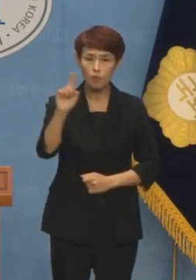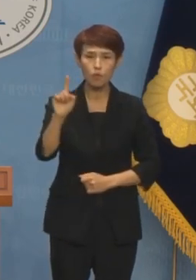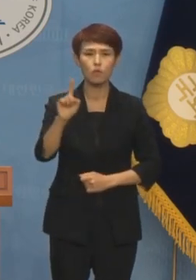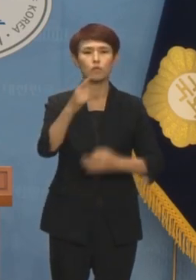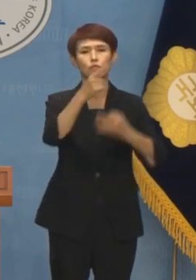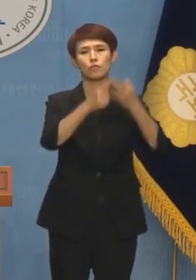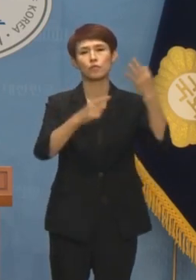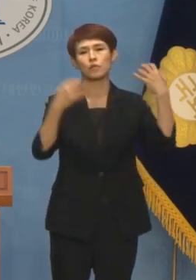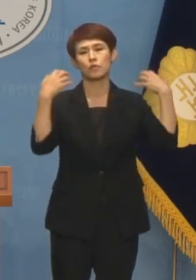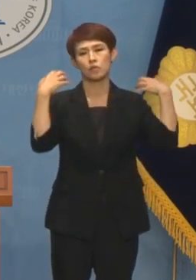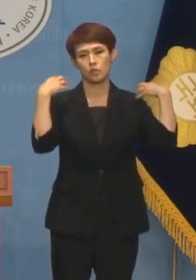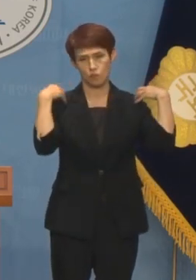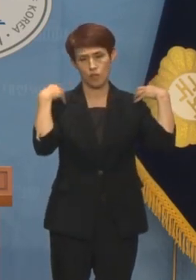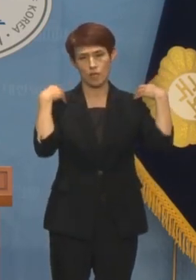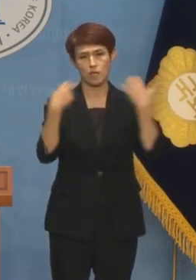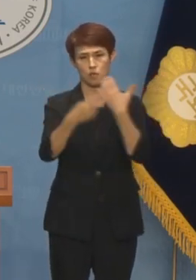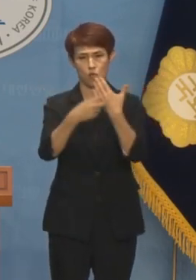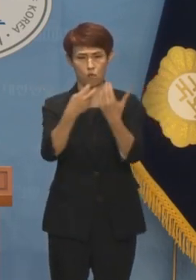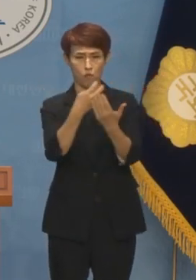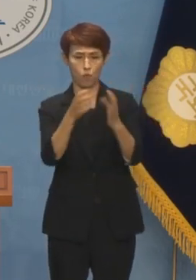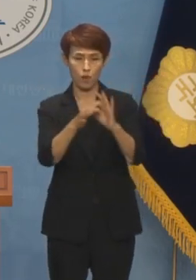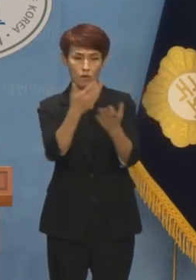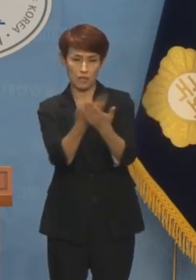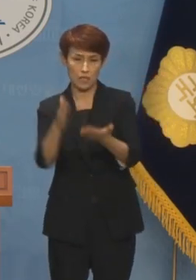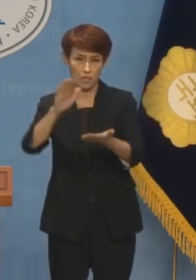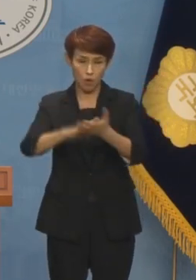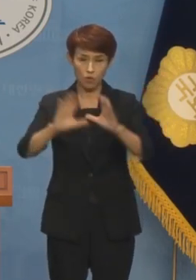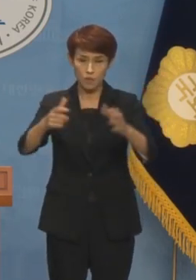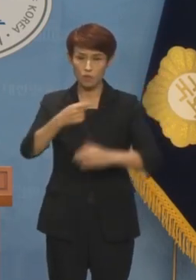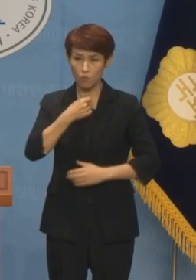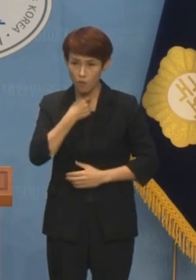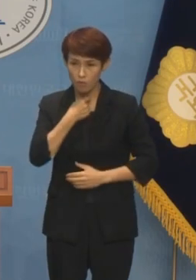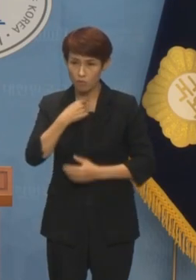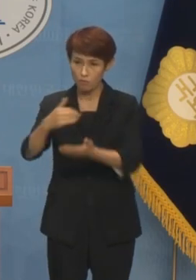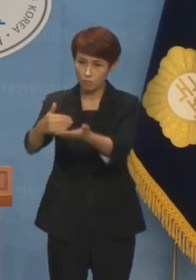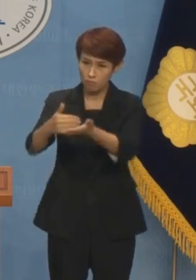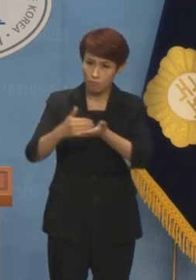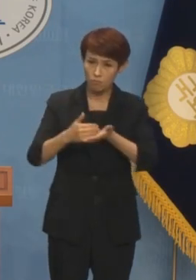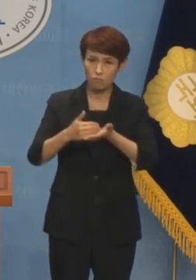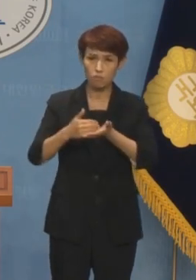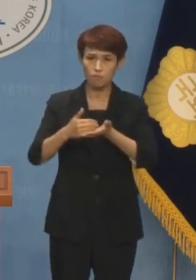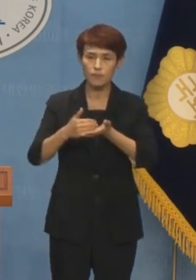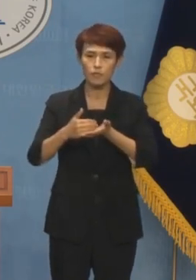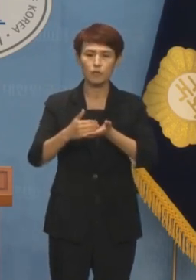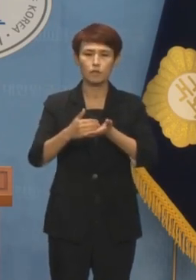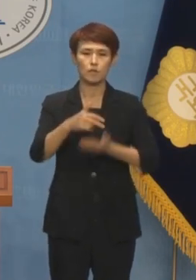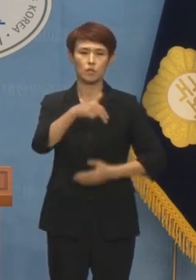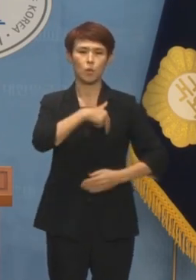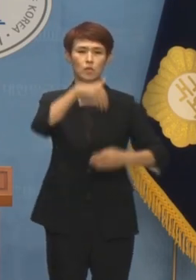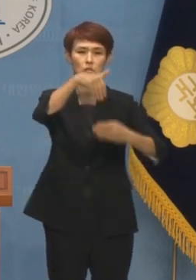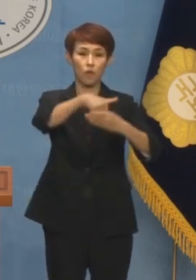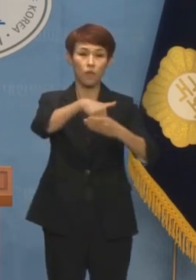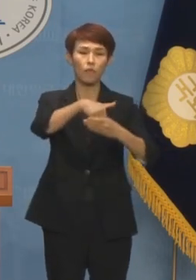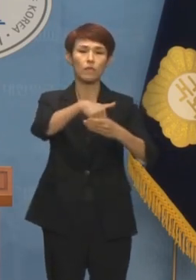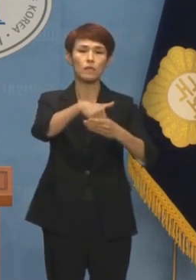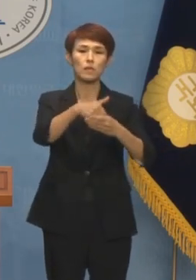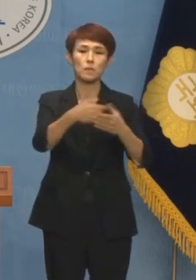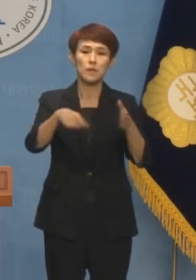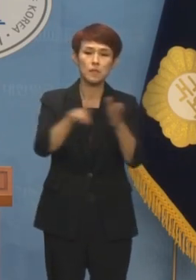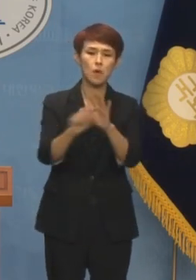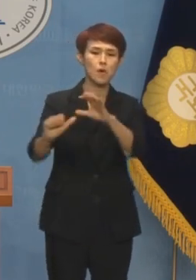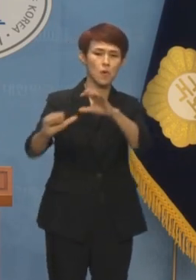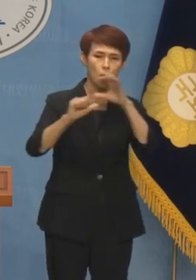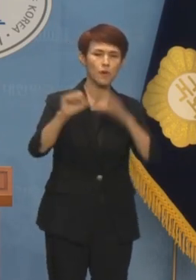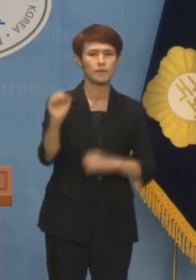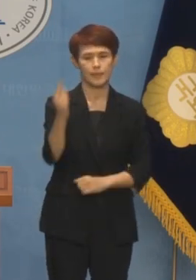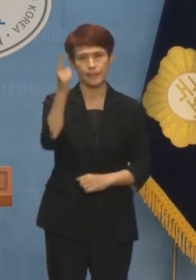윤석열 정부가 의료개혁에 대한 국민들의 이 같은 요구를 총선에 정치적으로 이용했기